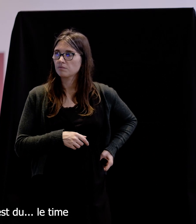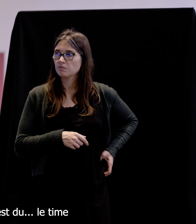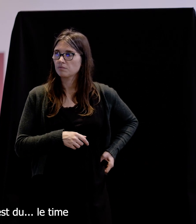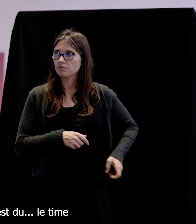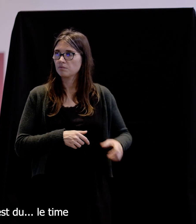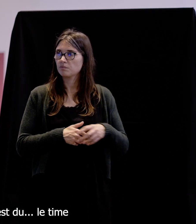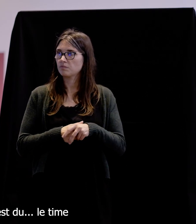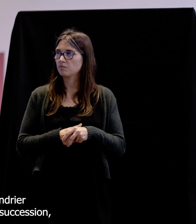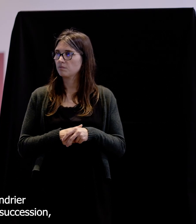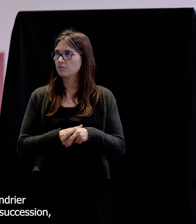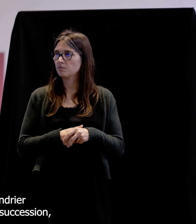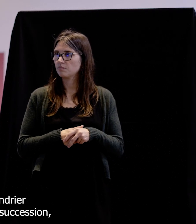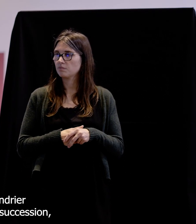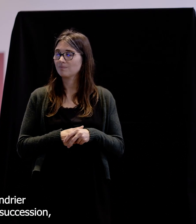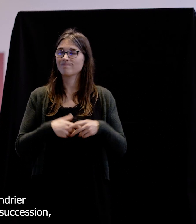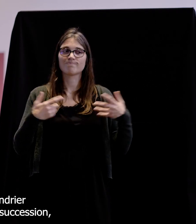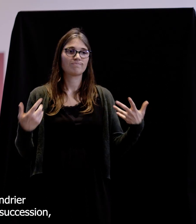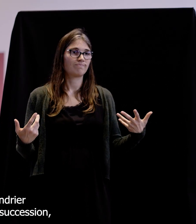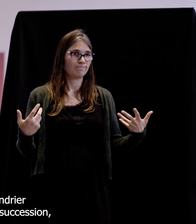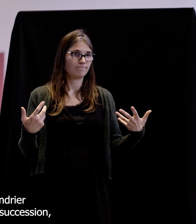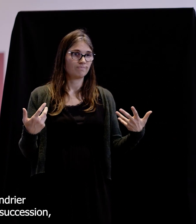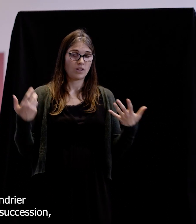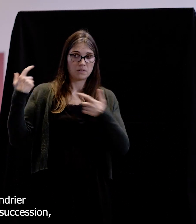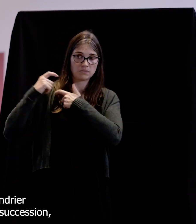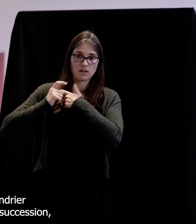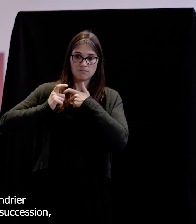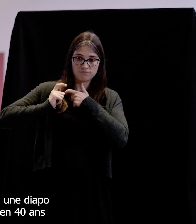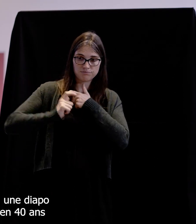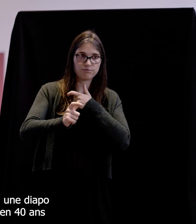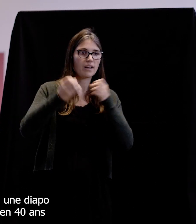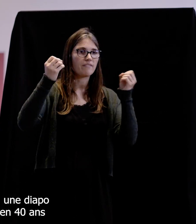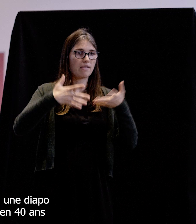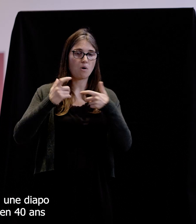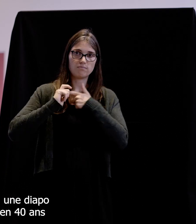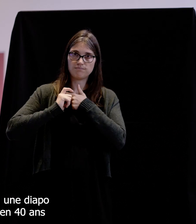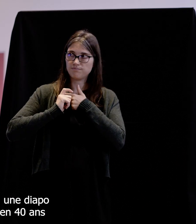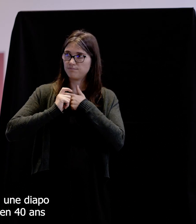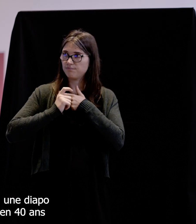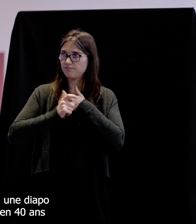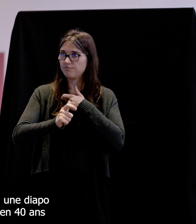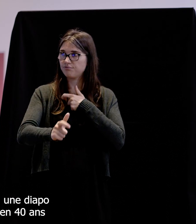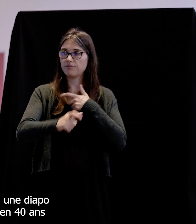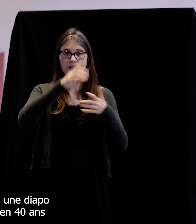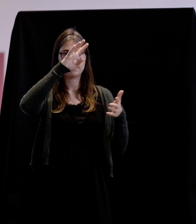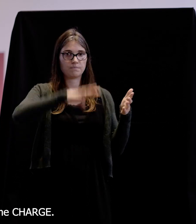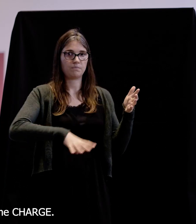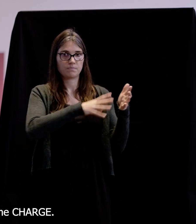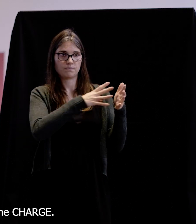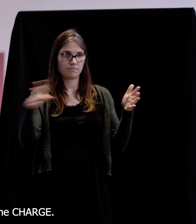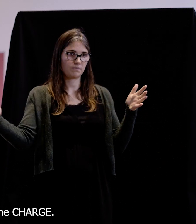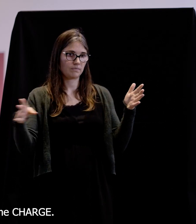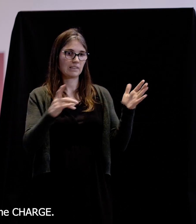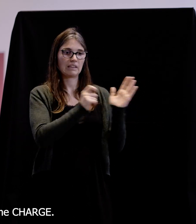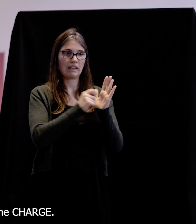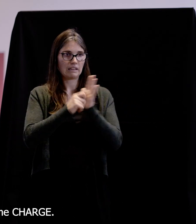ce qui est le calendrier de toute cette succession, je vous fais en une diapo ce qui se fait en 40 ans pour le